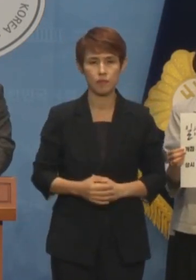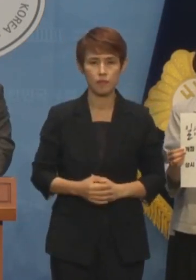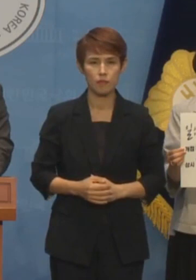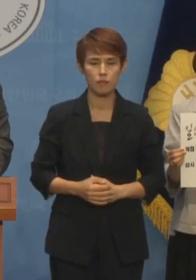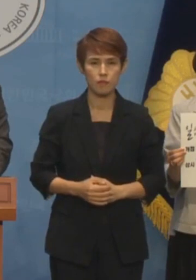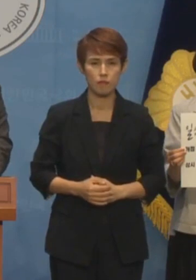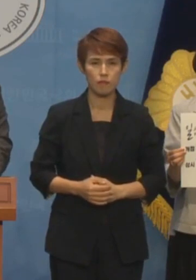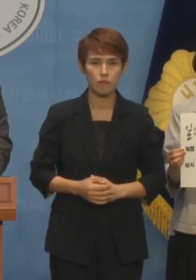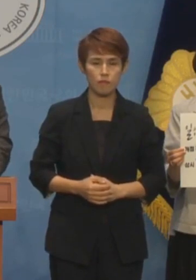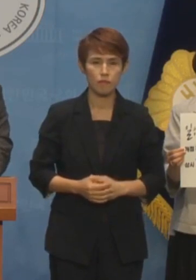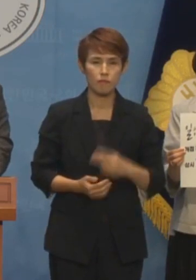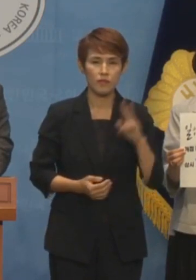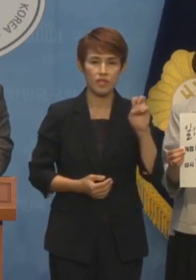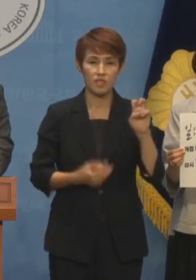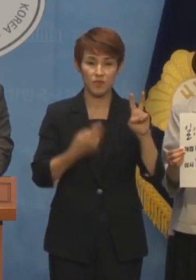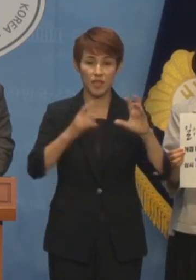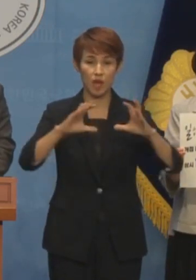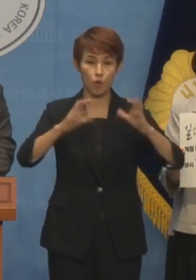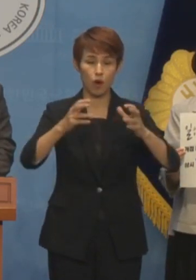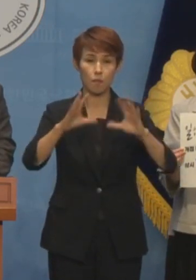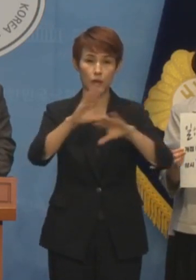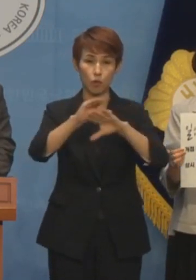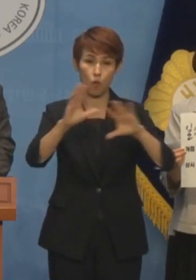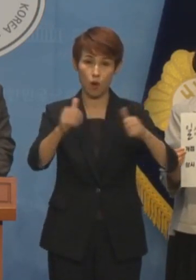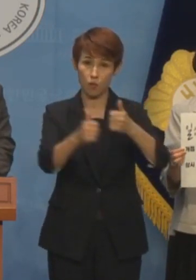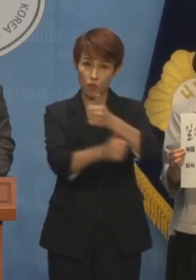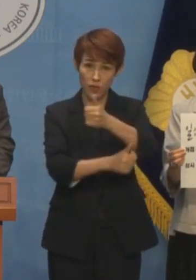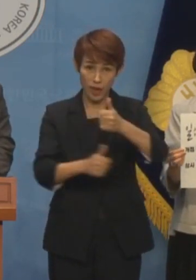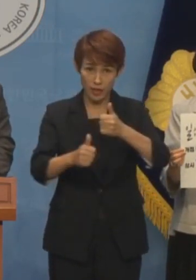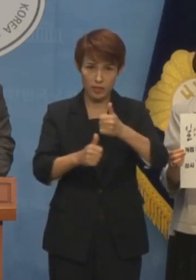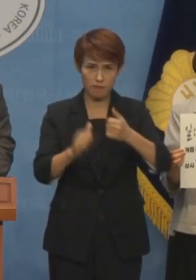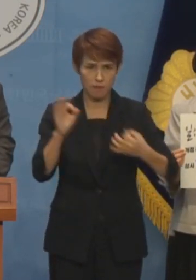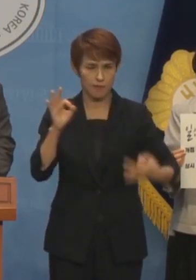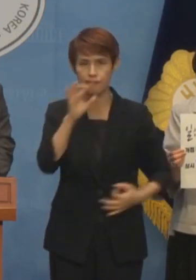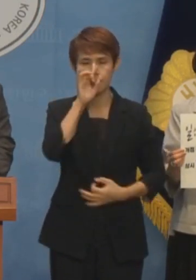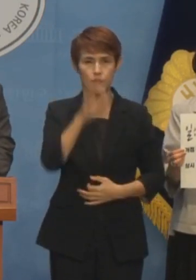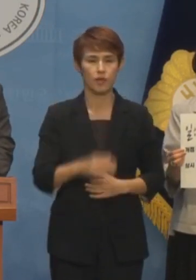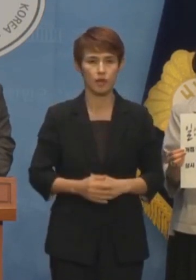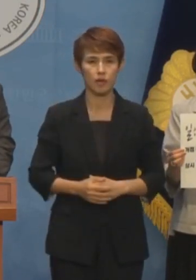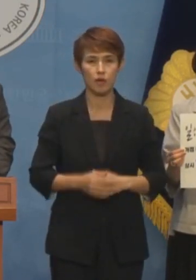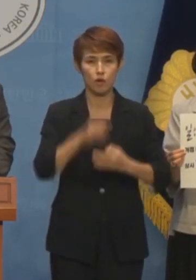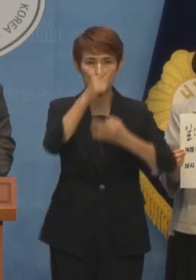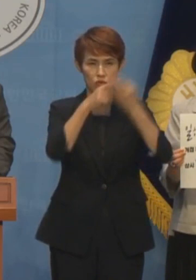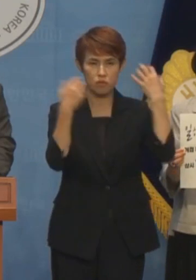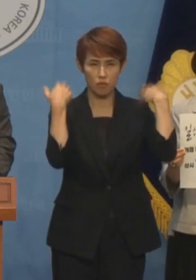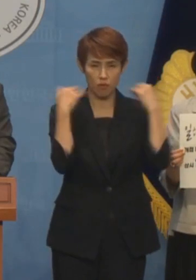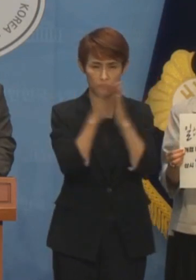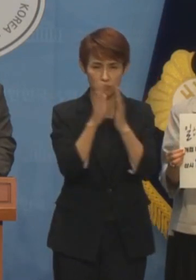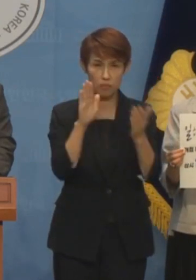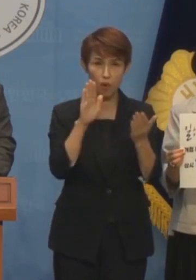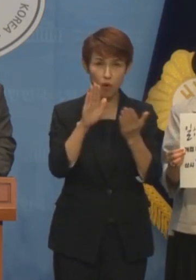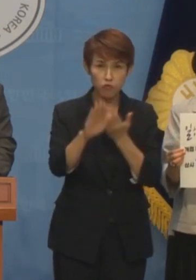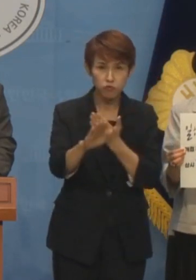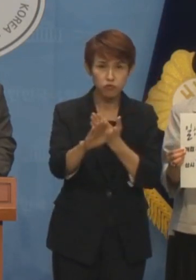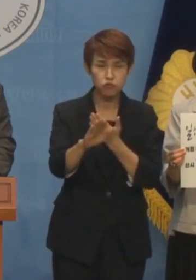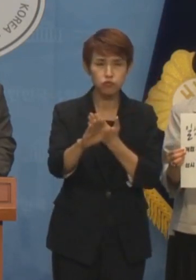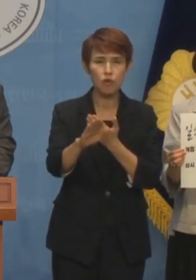때문에 22대 과방위는 잠시도 멈출 수 없습니다. 윤석열 정권 이후 그동안